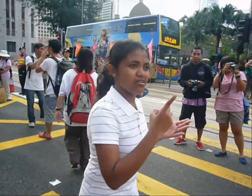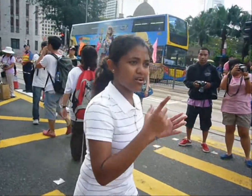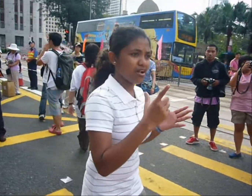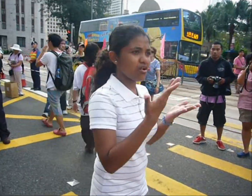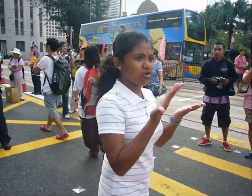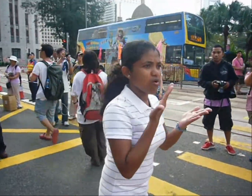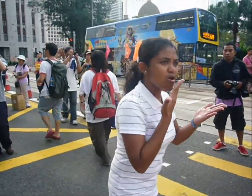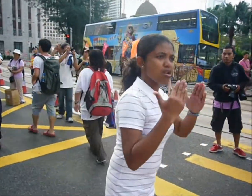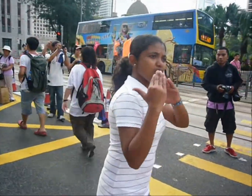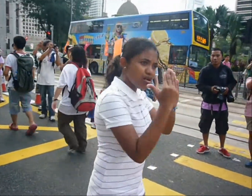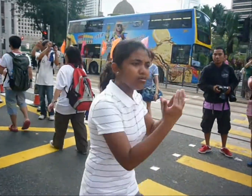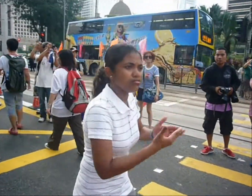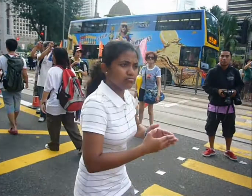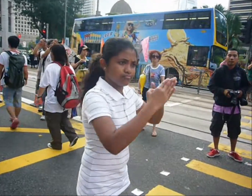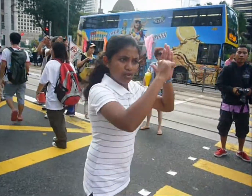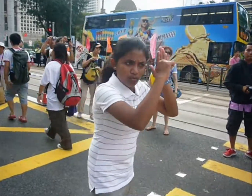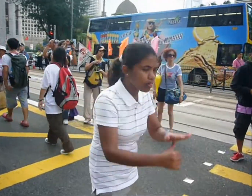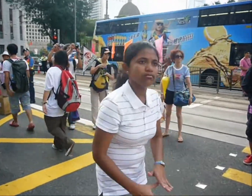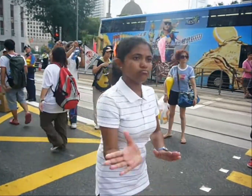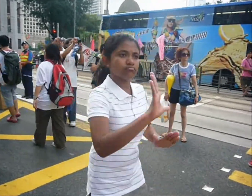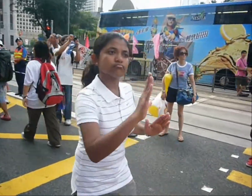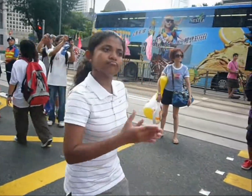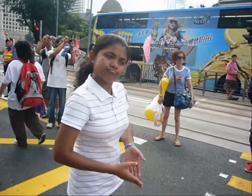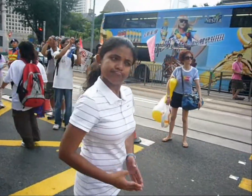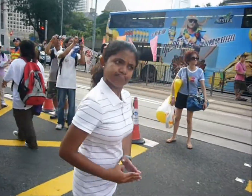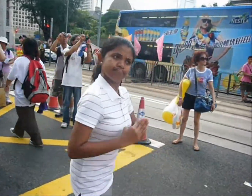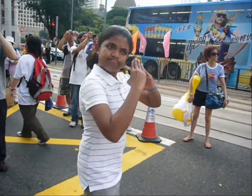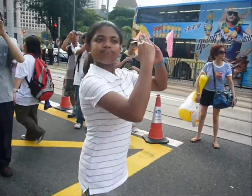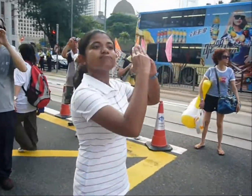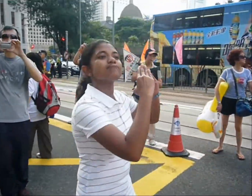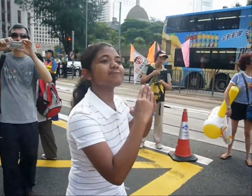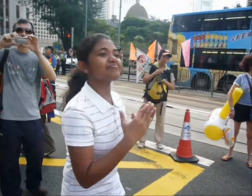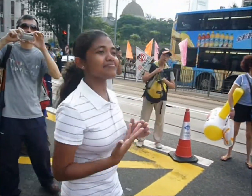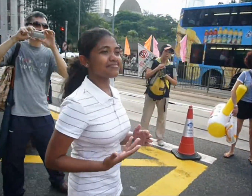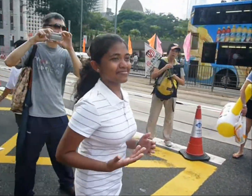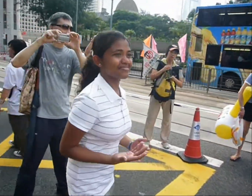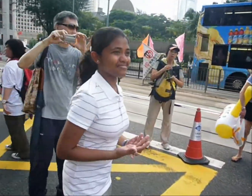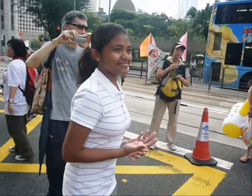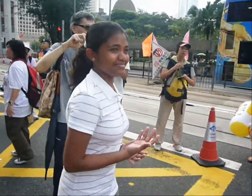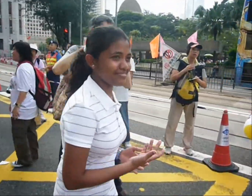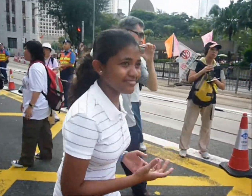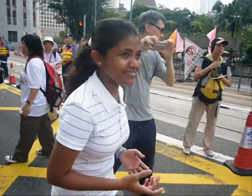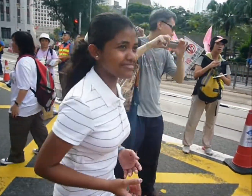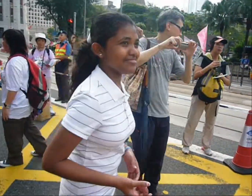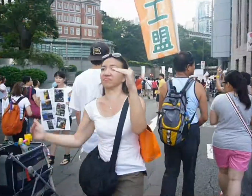住個電台安全，上山公園，打倒地產霸權。